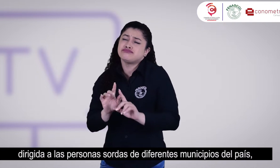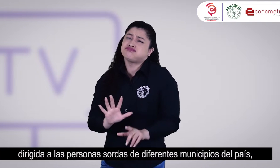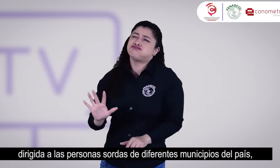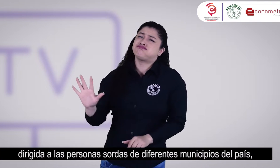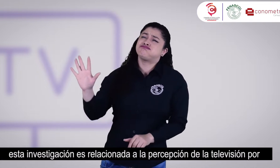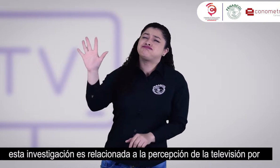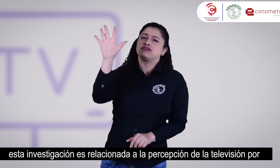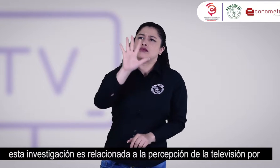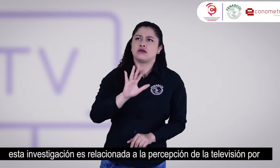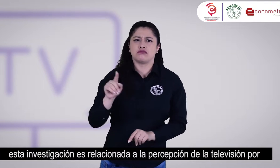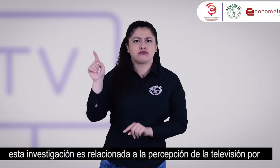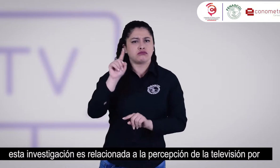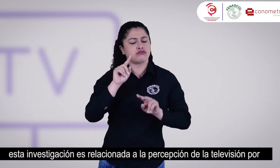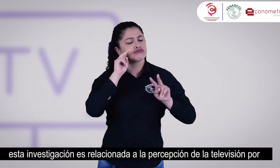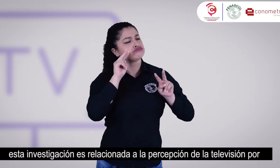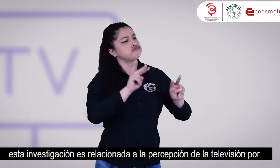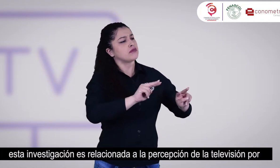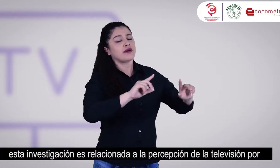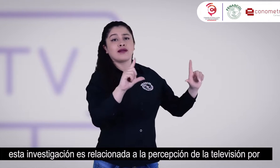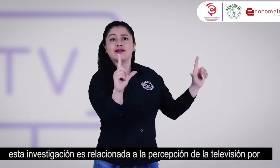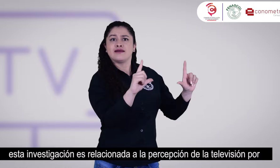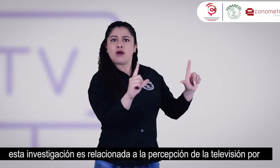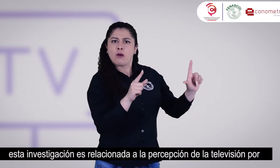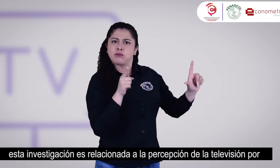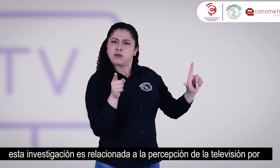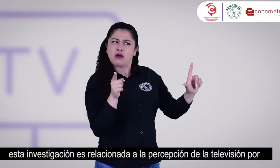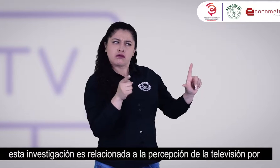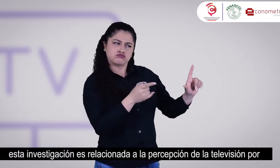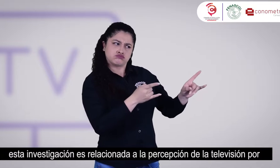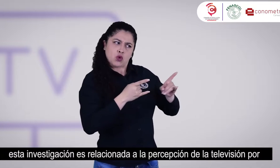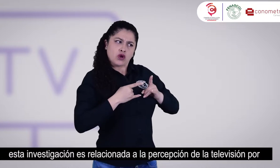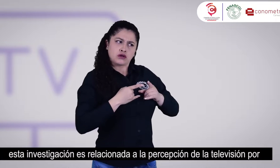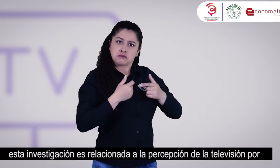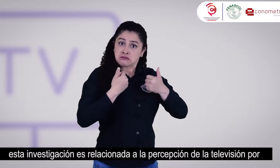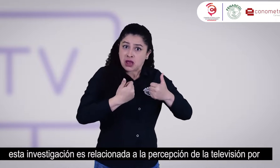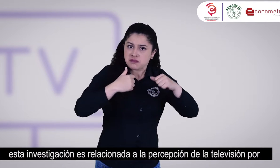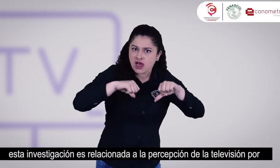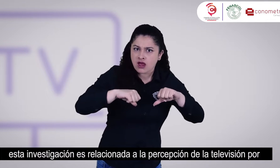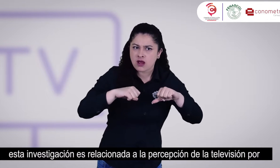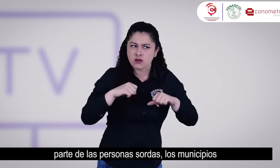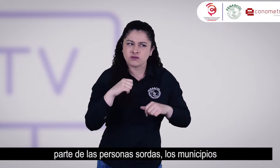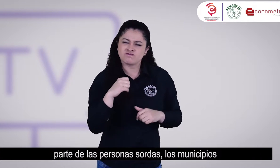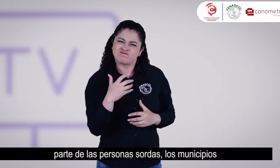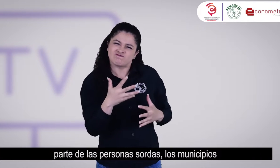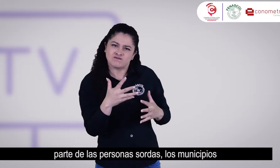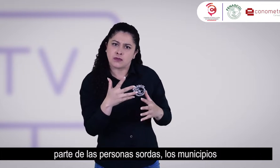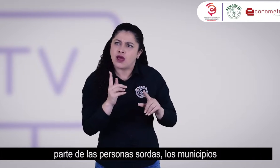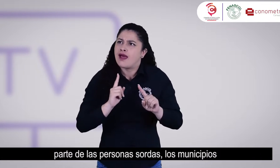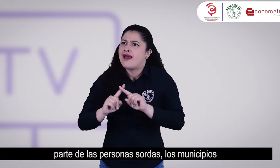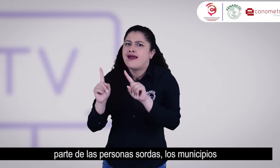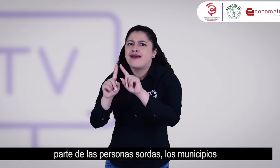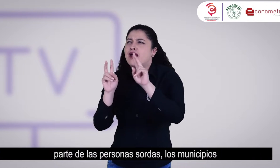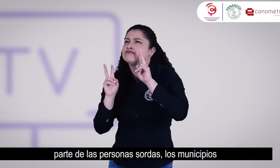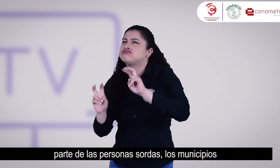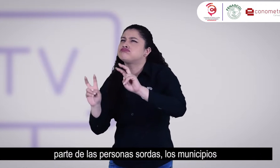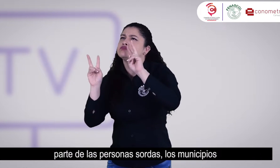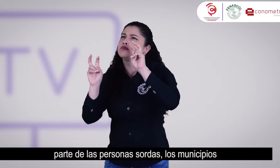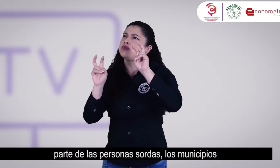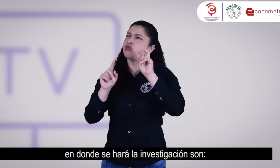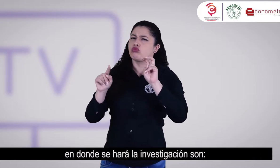país. Esta investigación es relacionada a la percepción de la televisión por parte de las personas sordas. Los municipios en donde